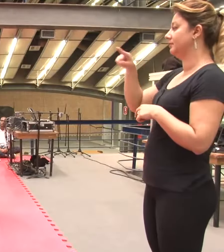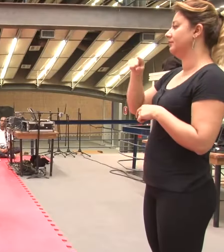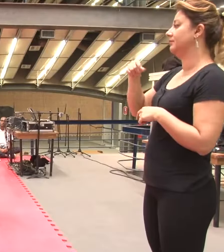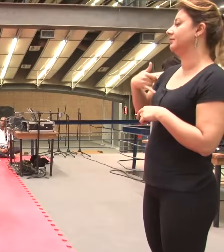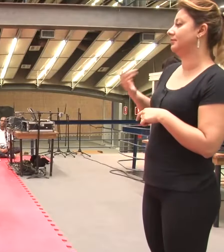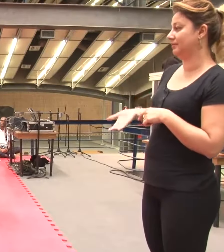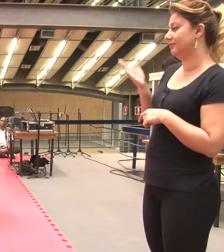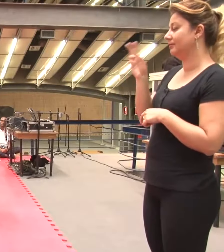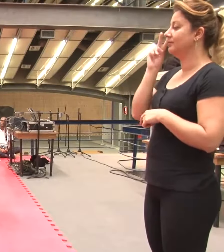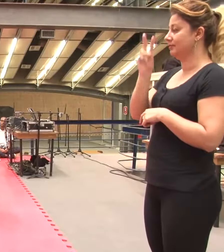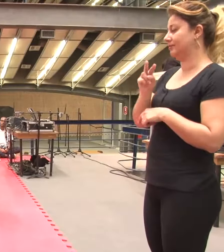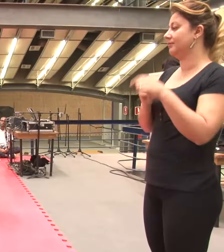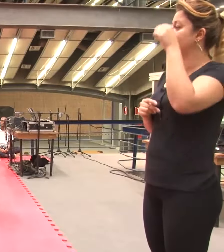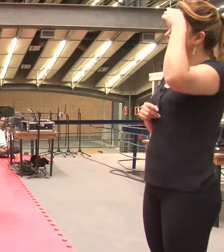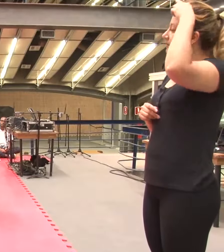viu.